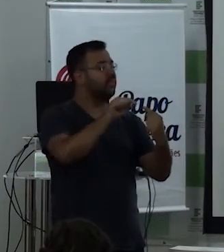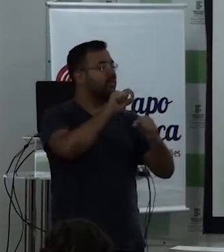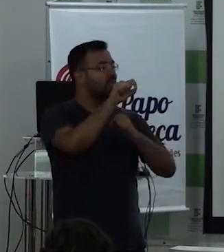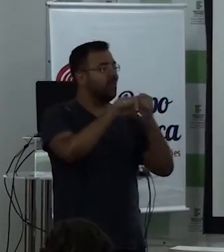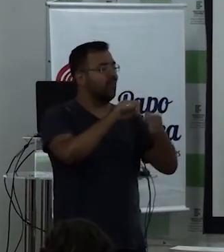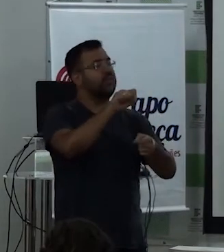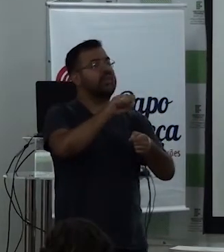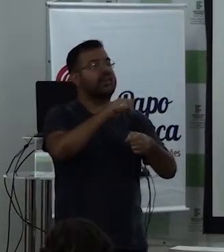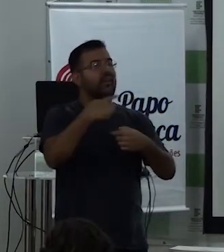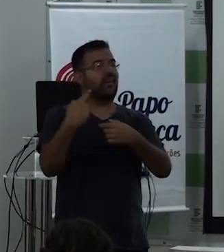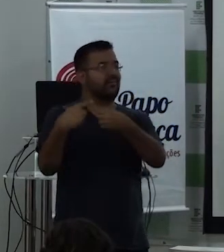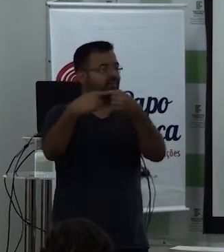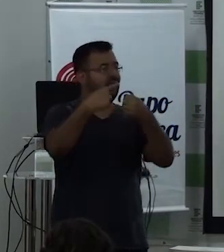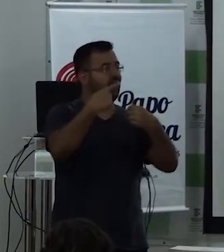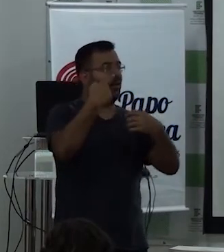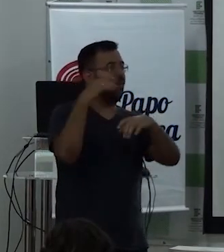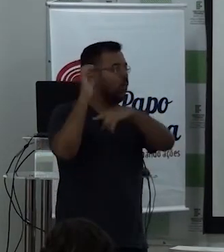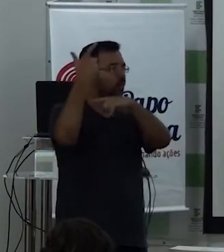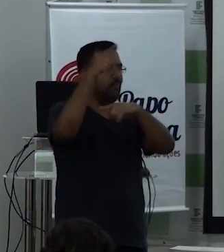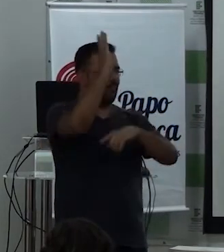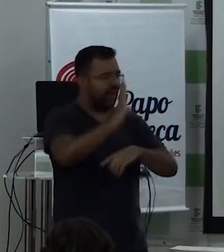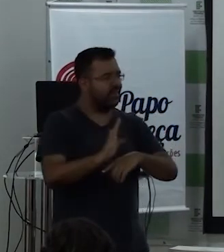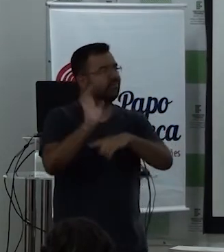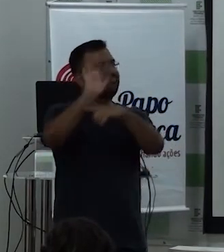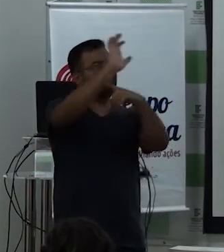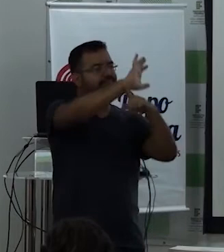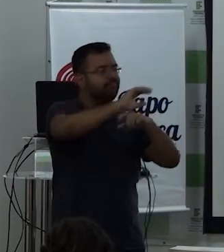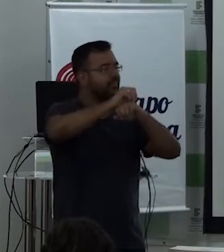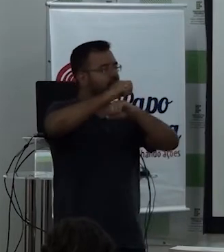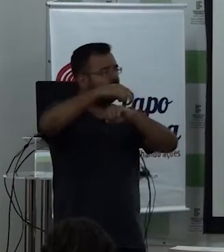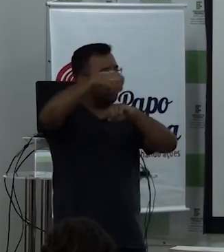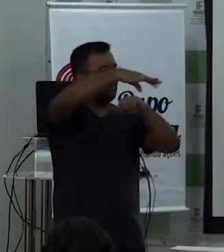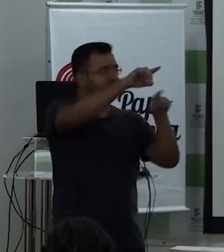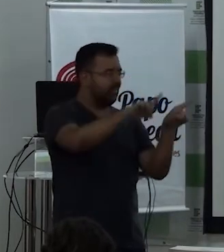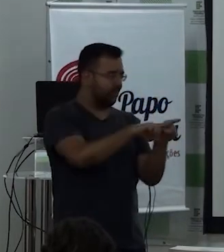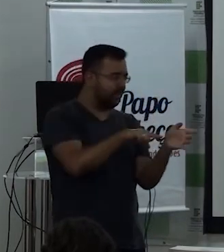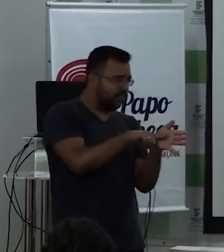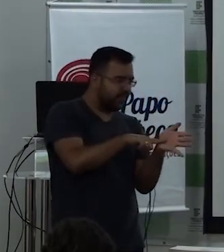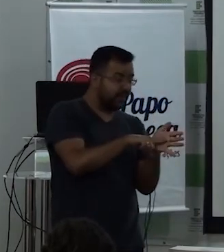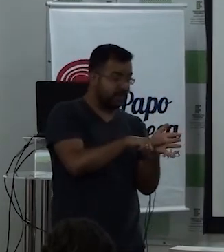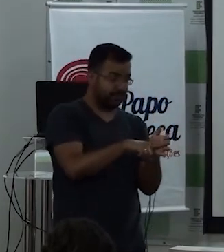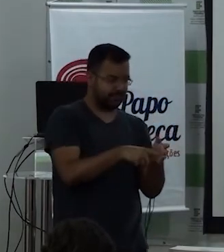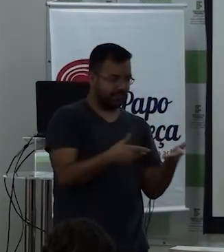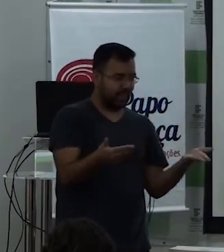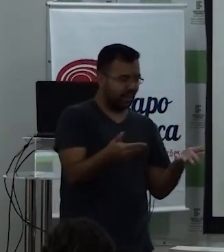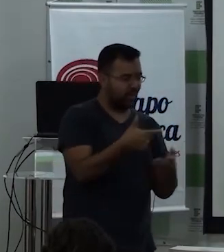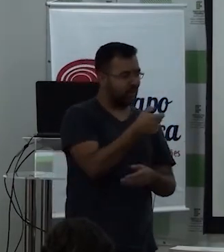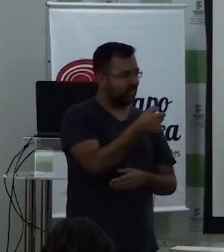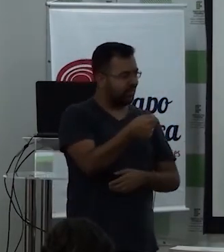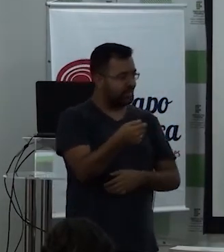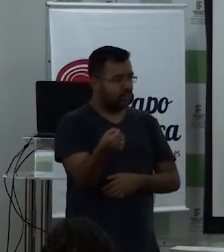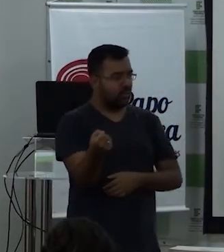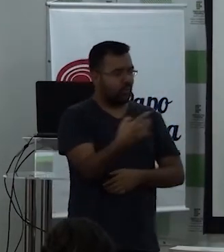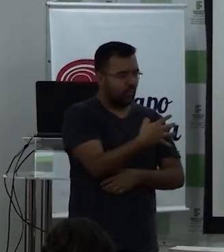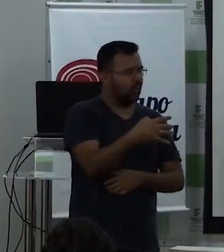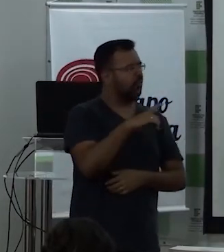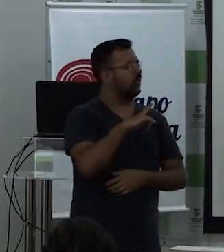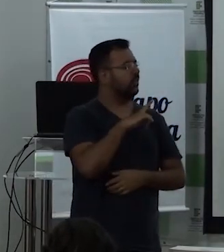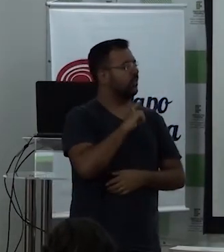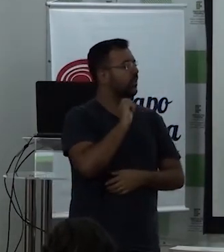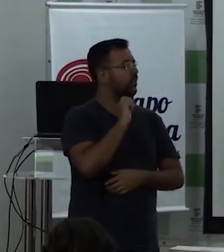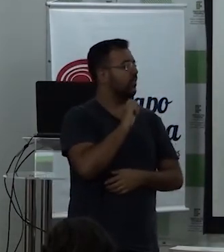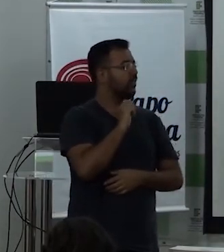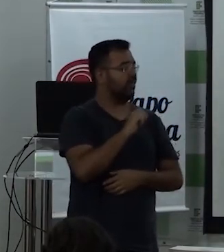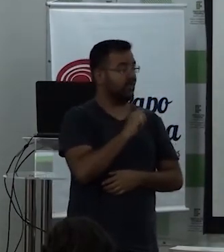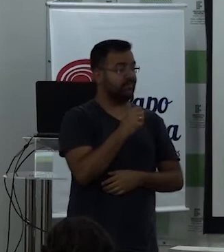fora do estado. Nós também, uma novidade desse ano, além do lançamento do edital de auxílio à participação de